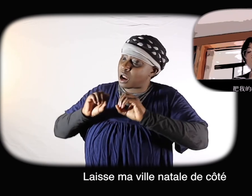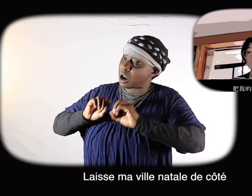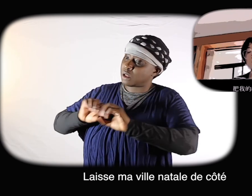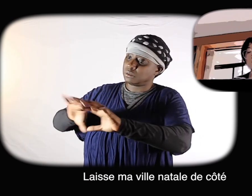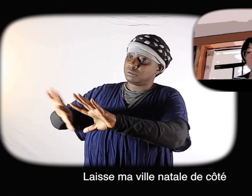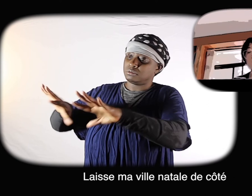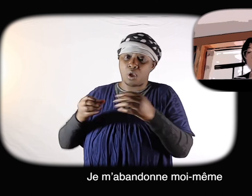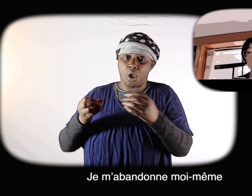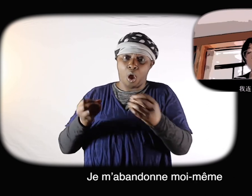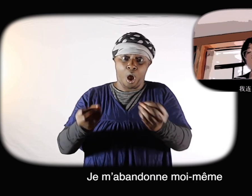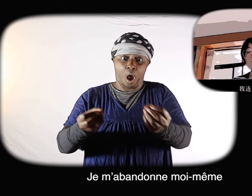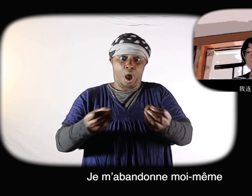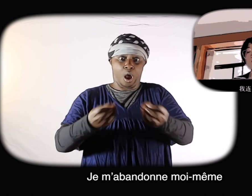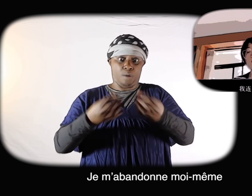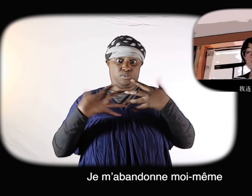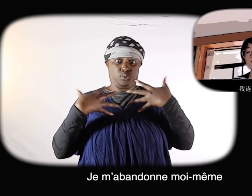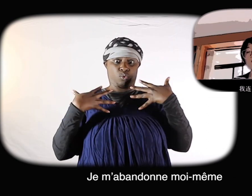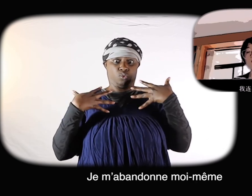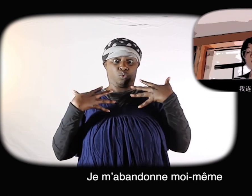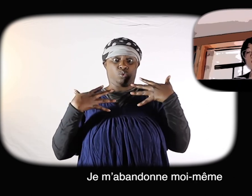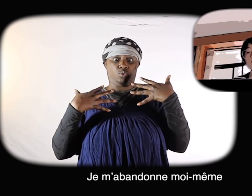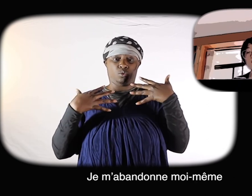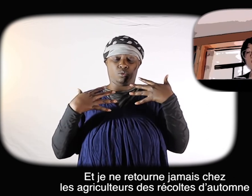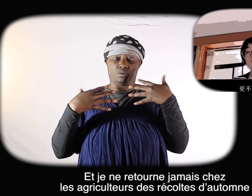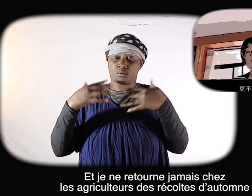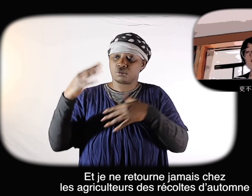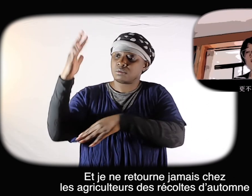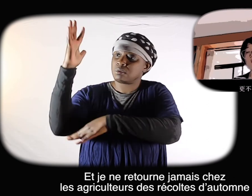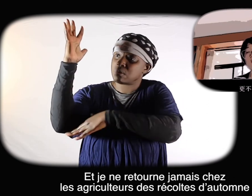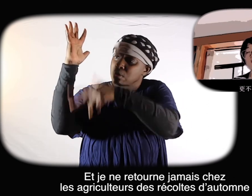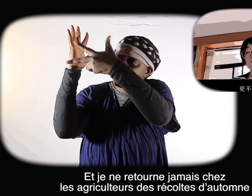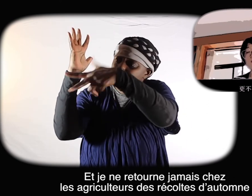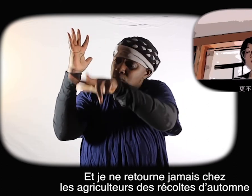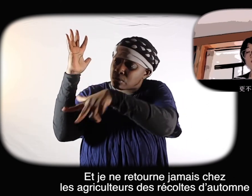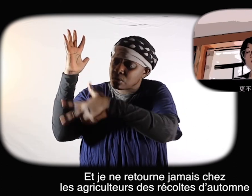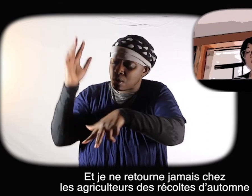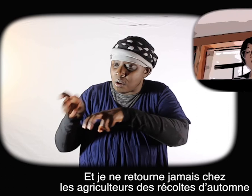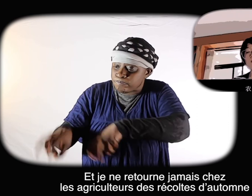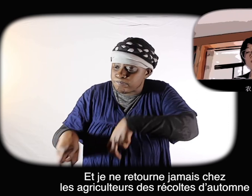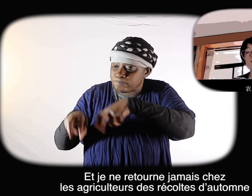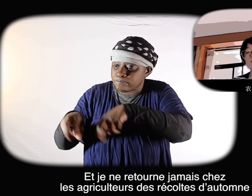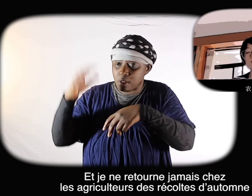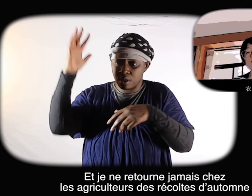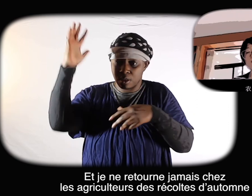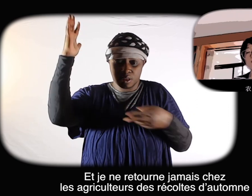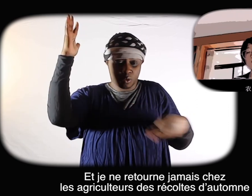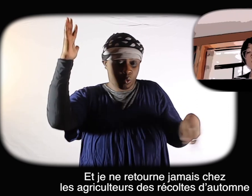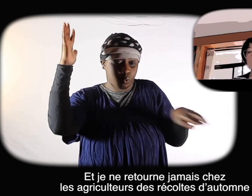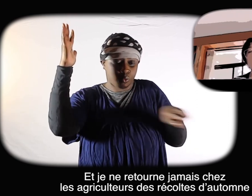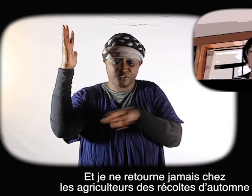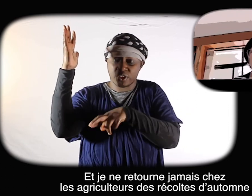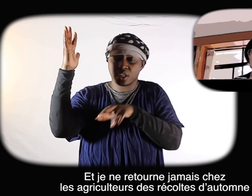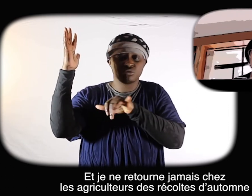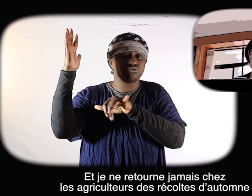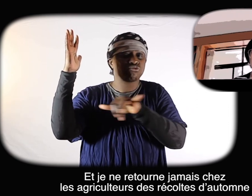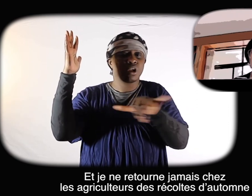边，我连自己都放弃，更不会回到秋收农民的家中。